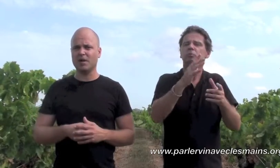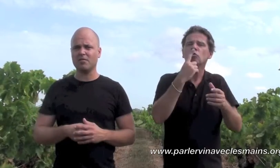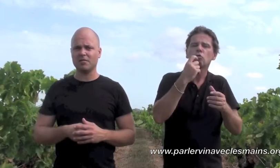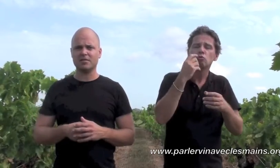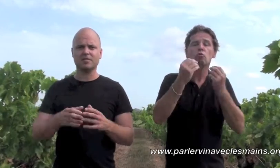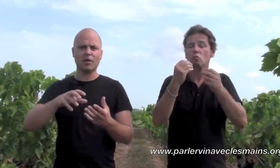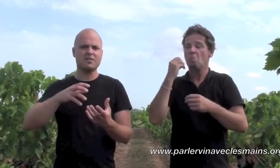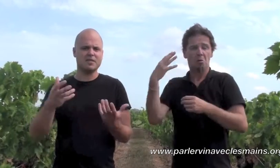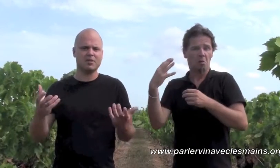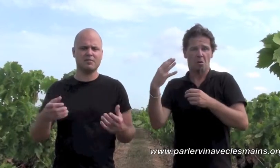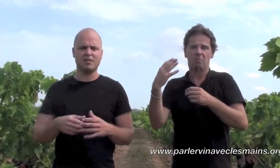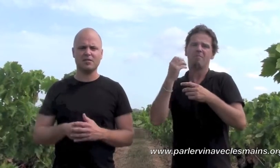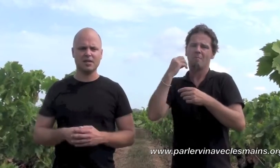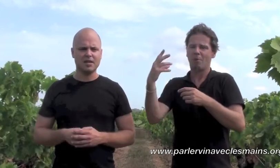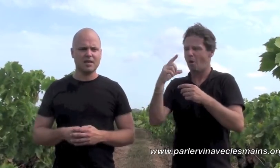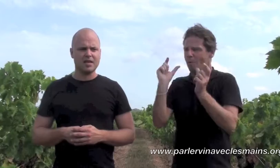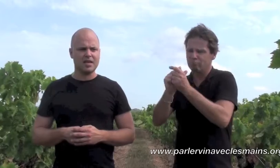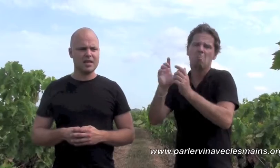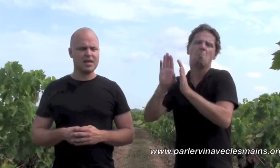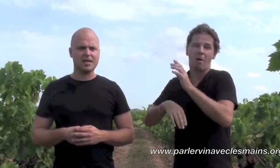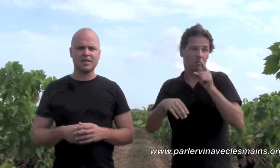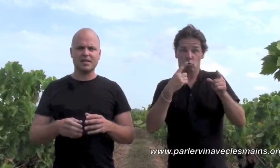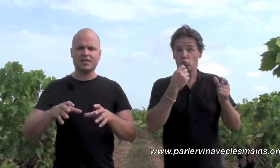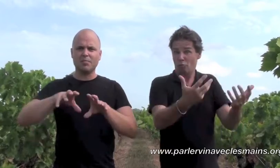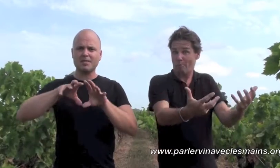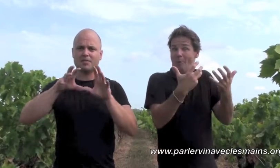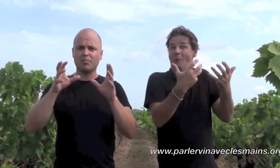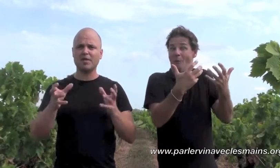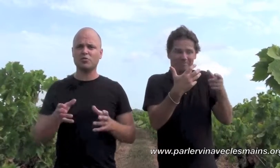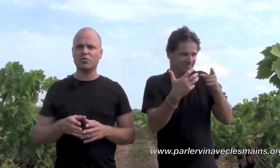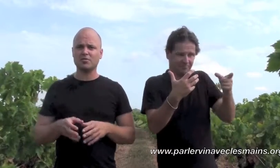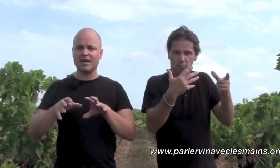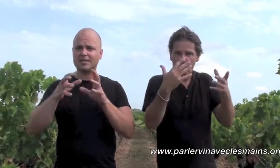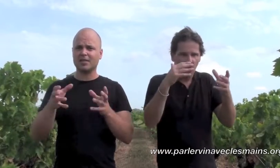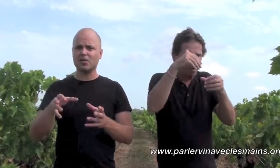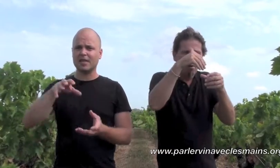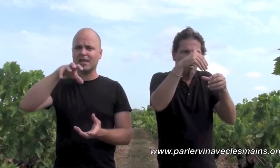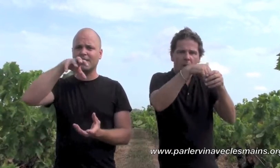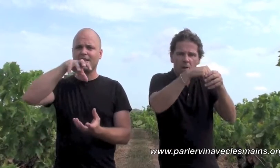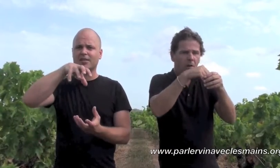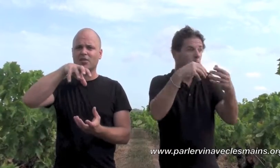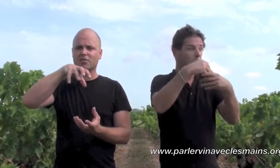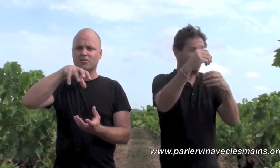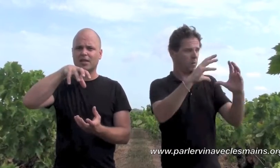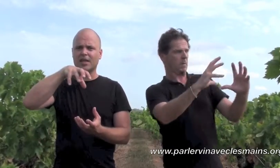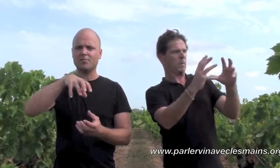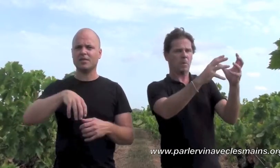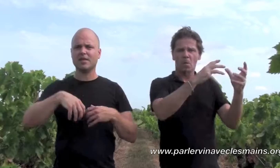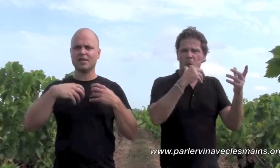blanc, c'est moins visible évidemment. Et il se passe plein de choses à l'extérieur et à l'intérieur de la grappe et à